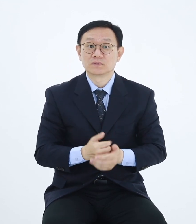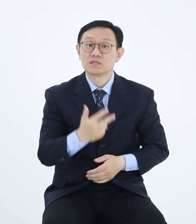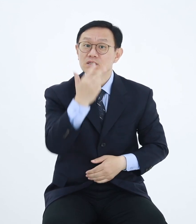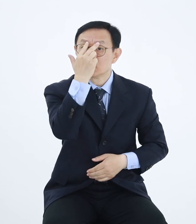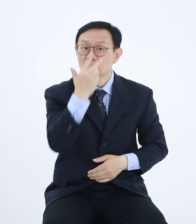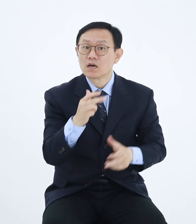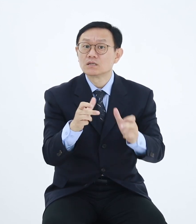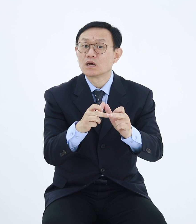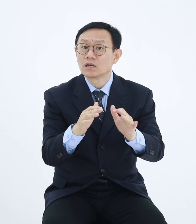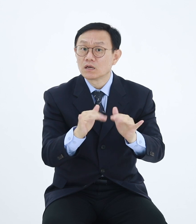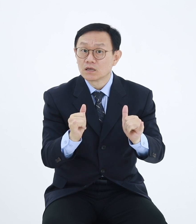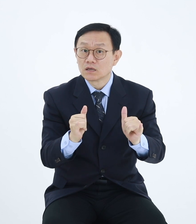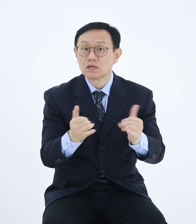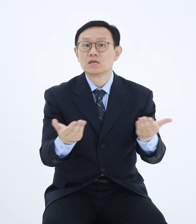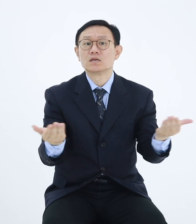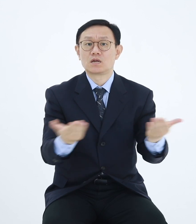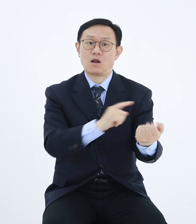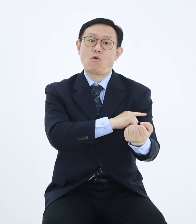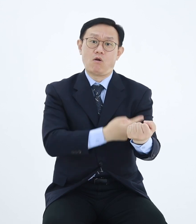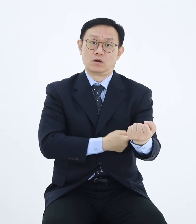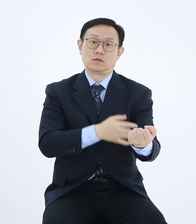시각장애인도 일할 권리가 있습니다